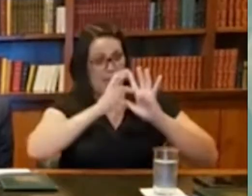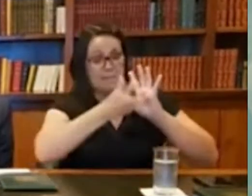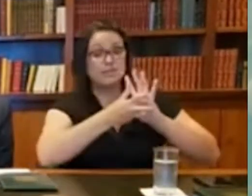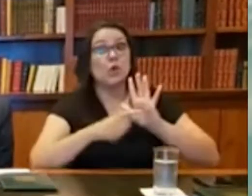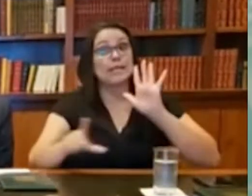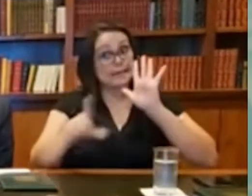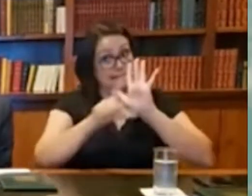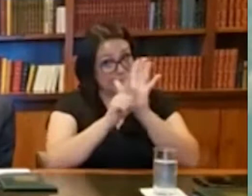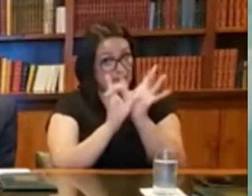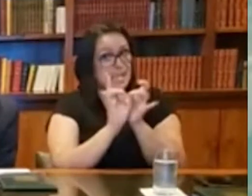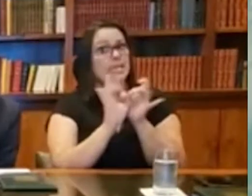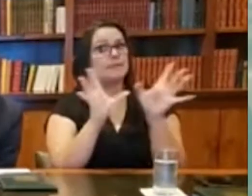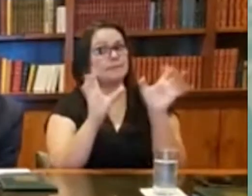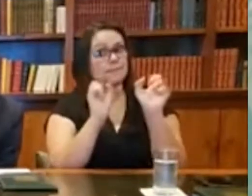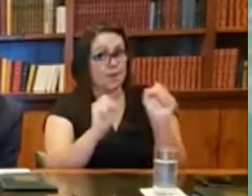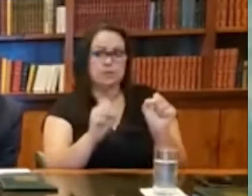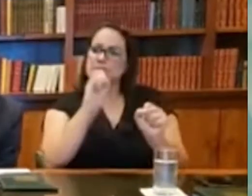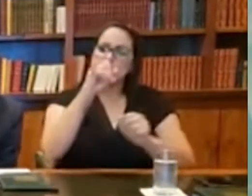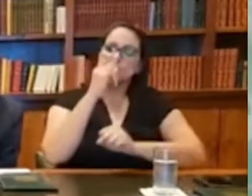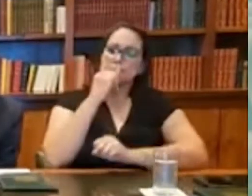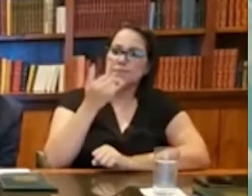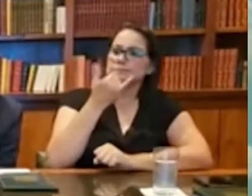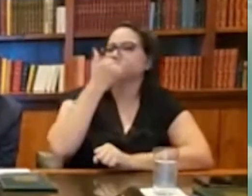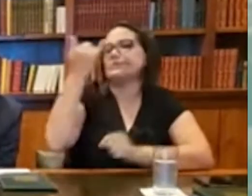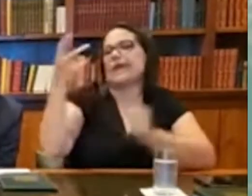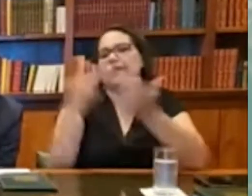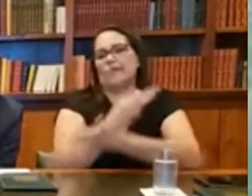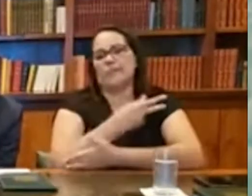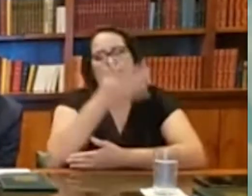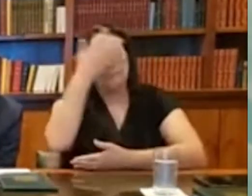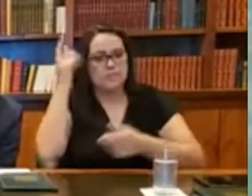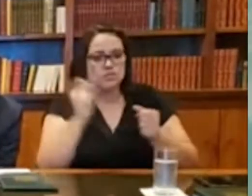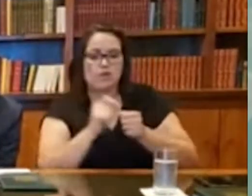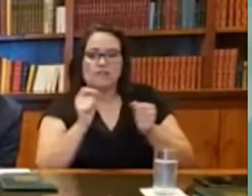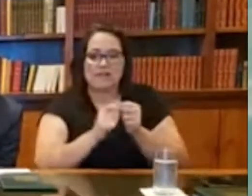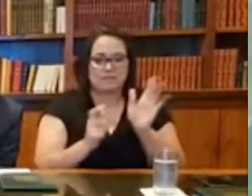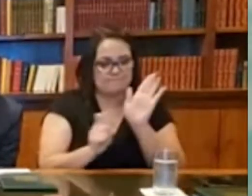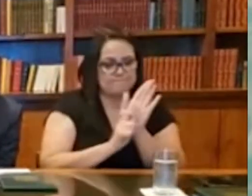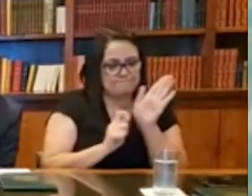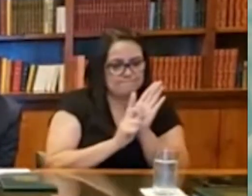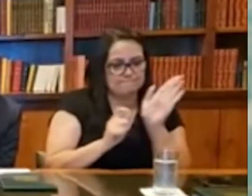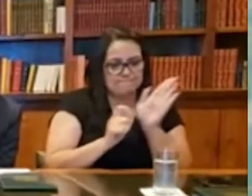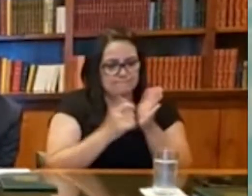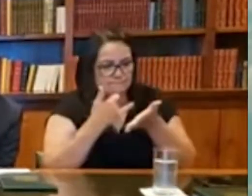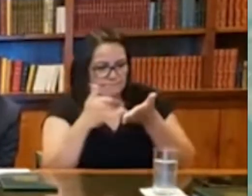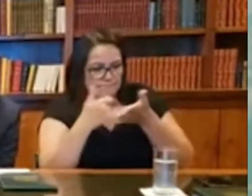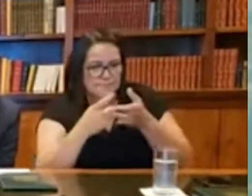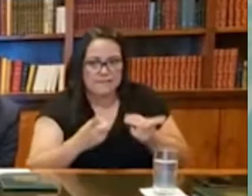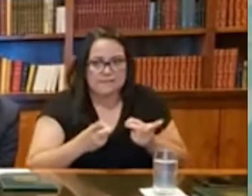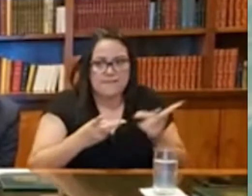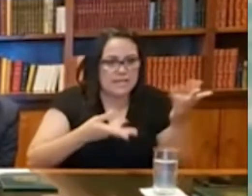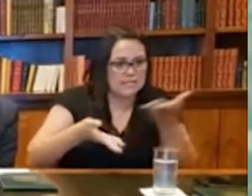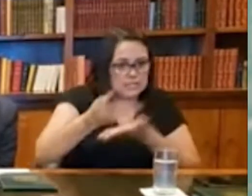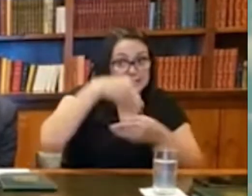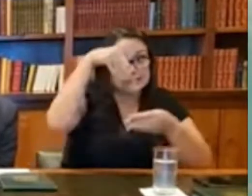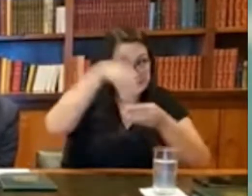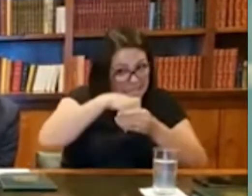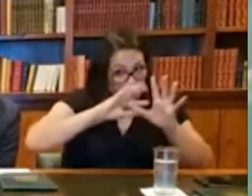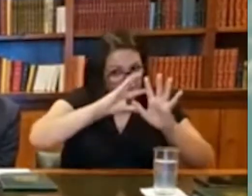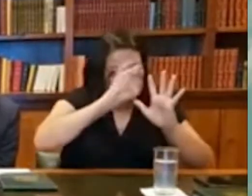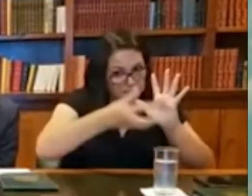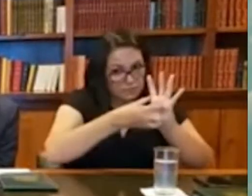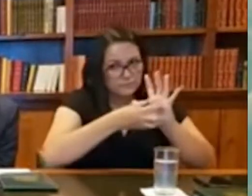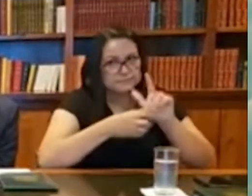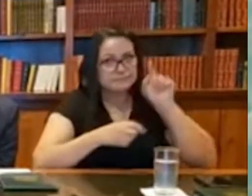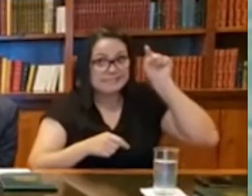algumas circunstâncias, por exemplo, tem lá alguém que pratica o narcotráfico. Tá? A partir do momento que nós vamos